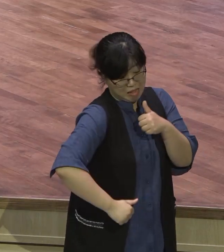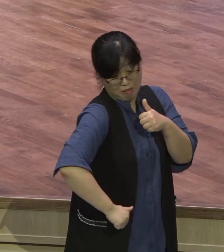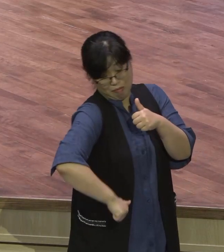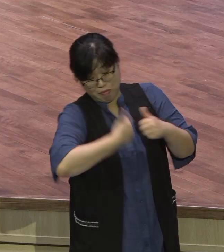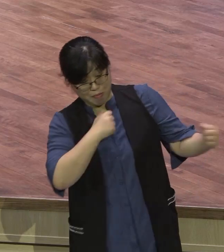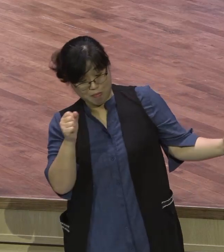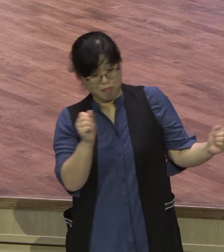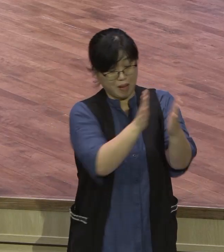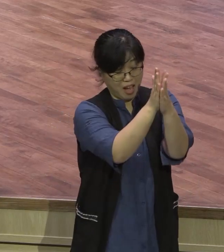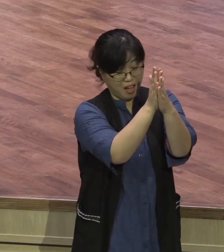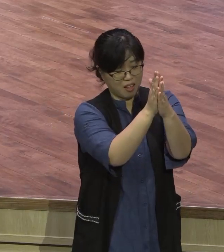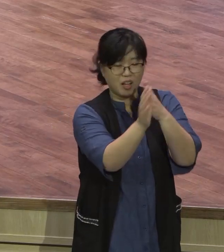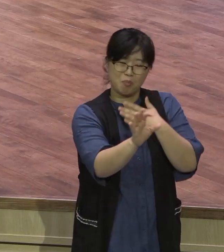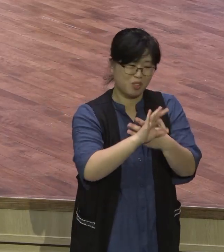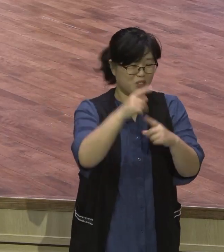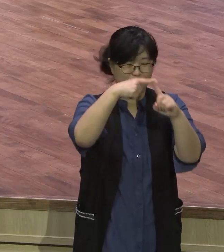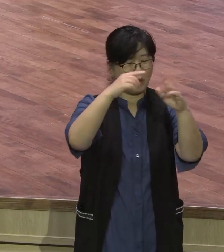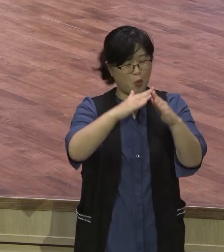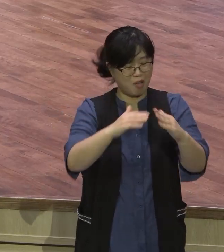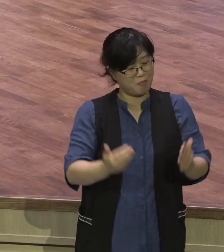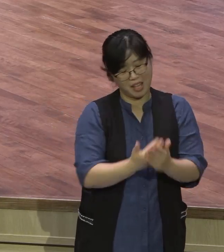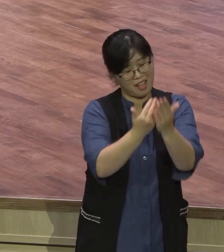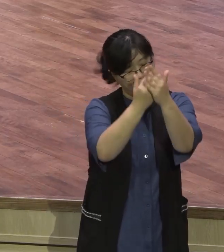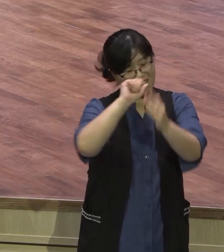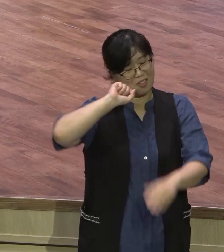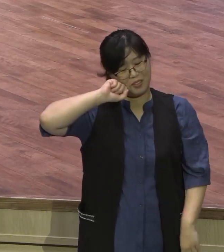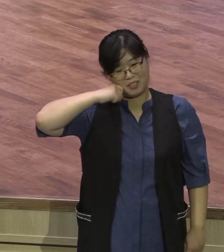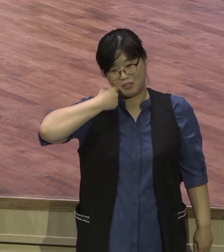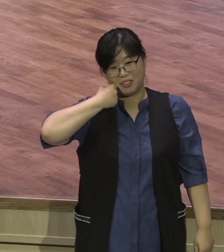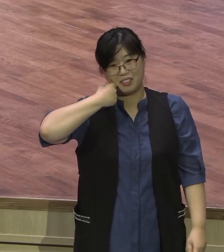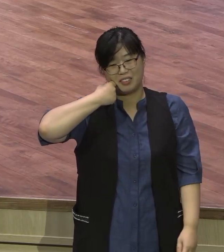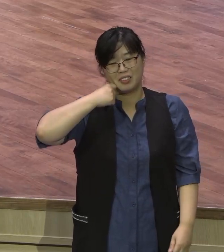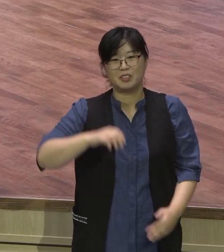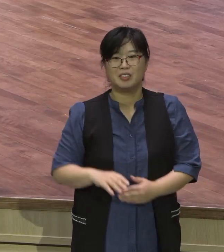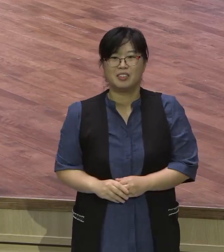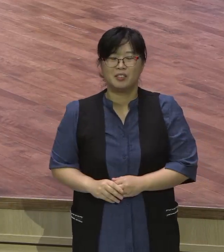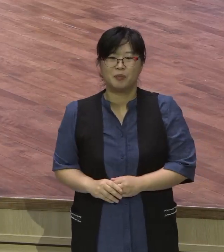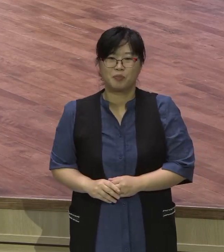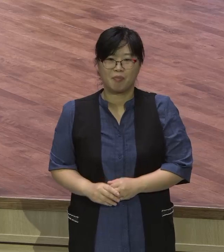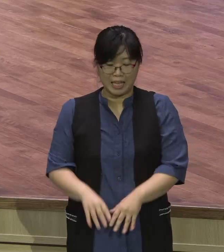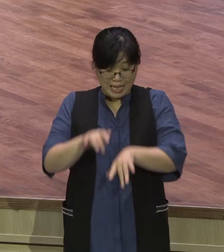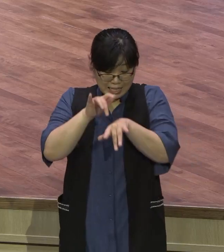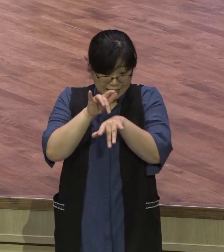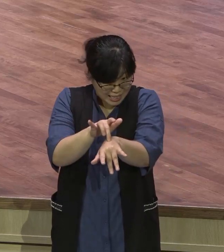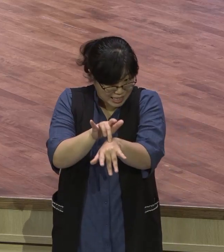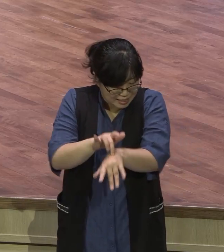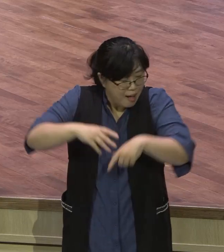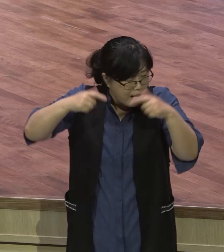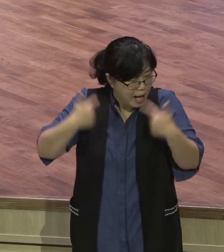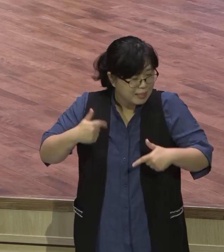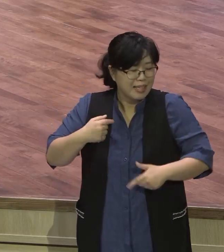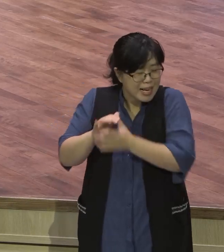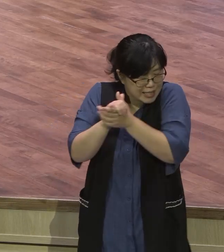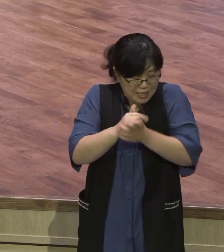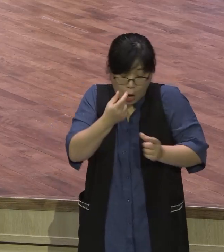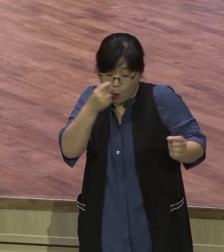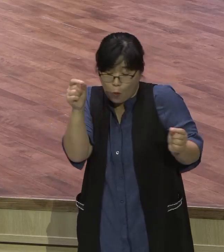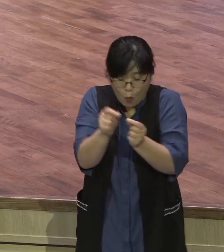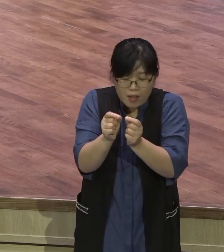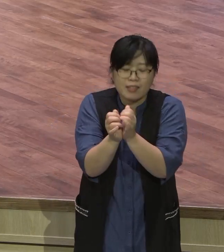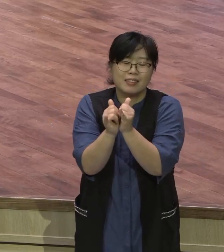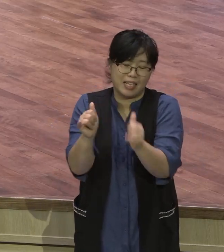통해서 자식 통해서 친한 친구 통해서 건드립니다 건드릴 때 정신 바짝 차려야 돼요 하하 사단이 건드리고 그 사람을